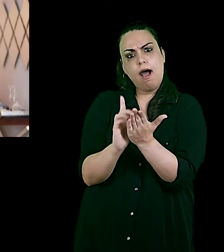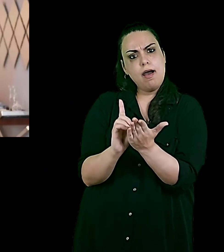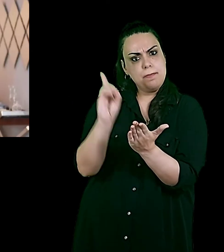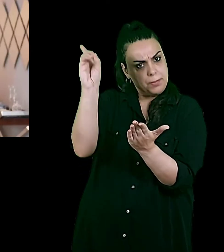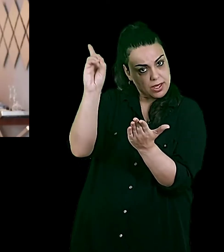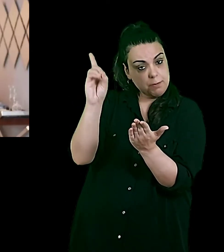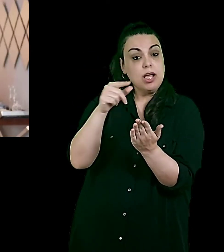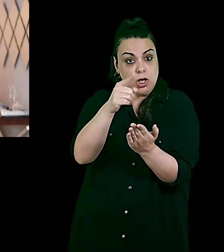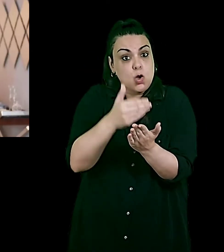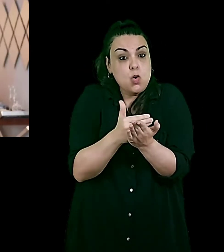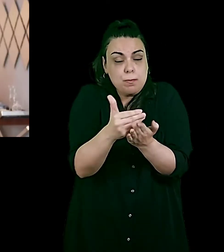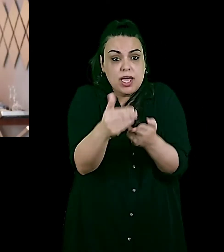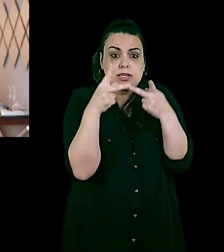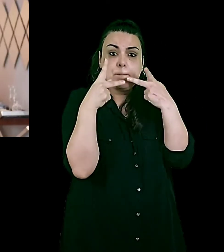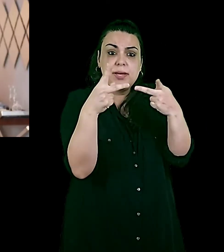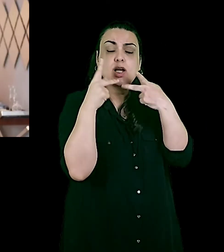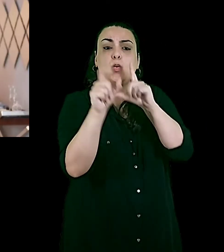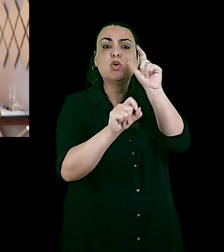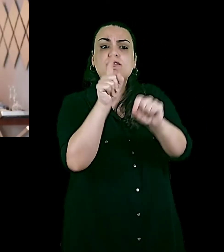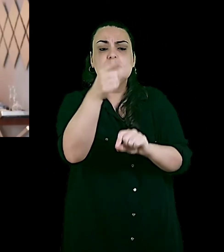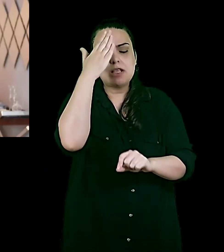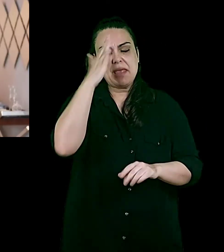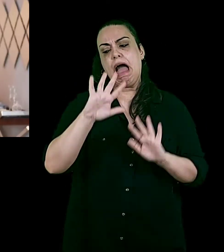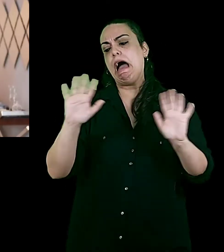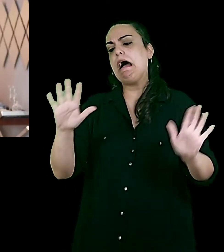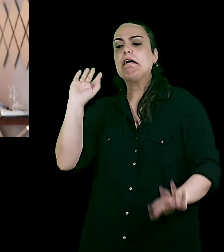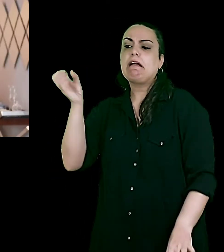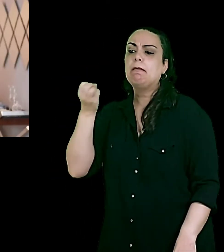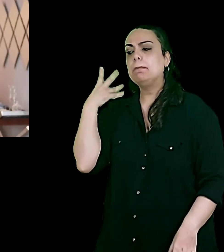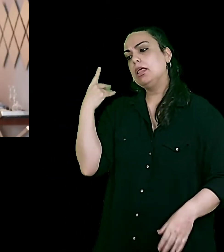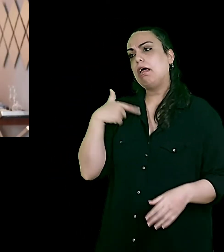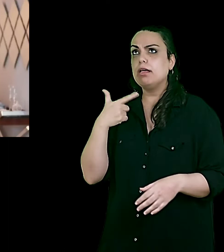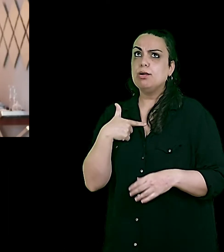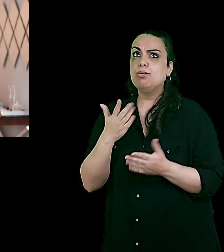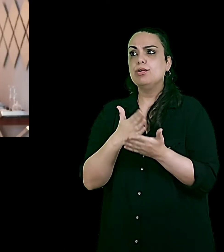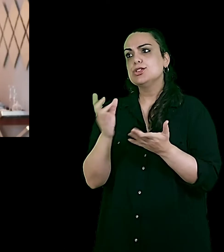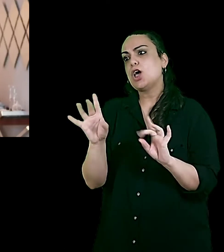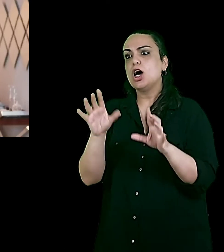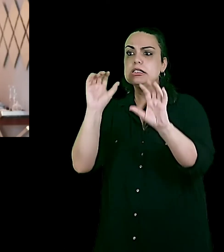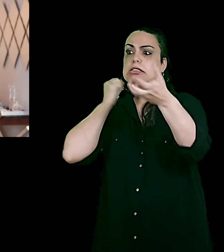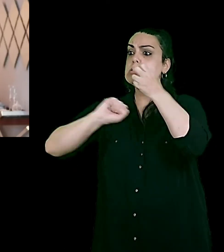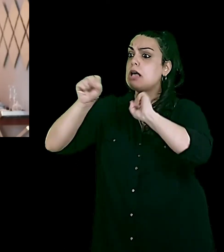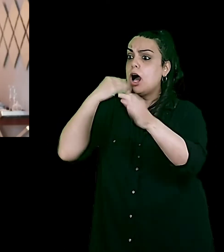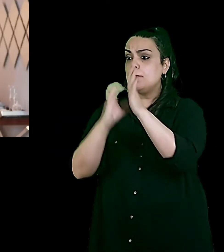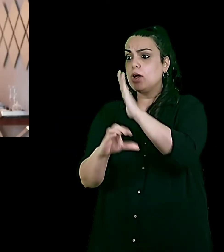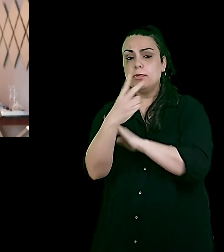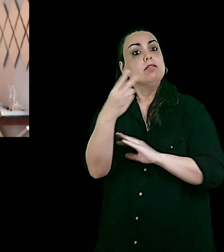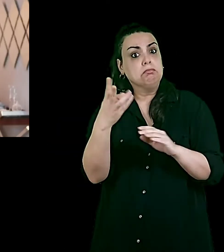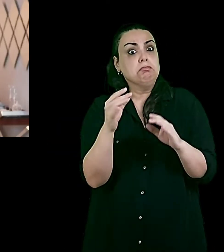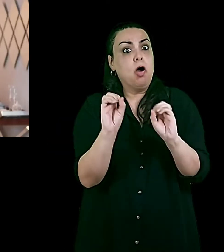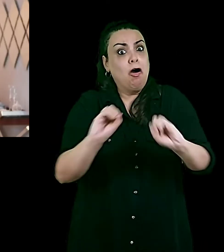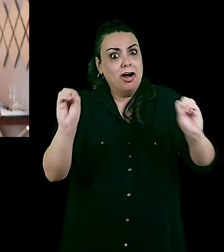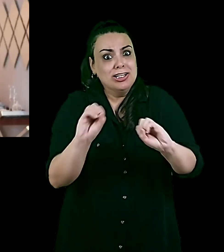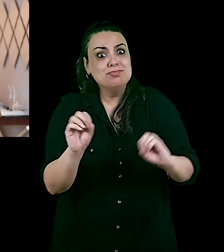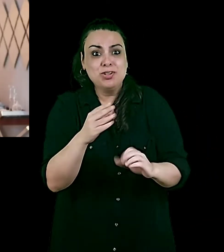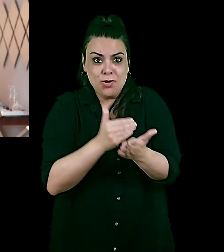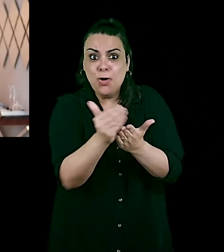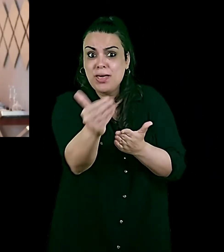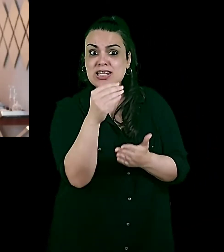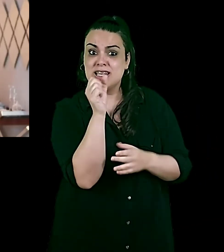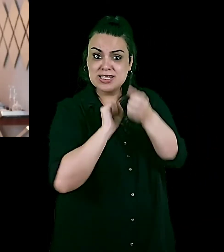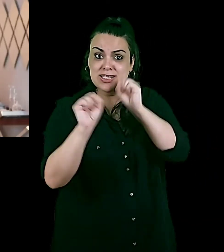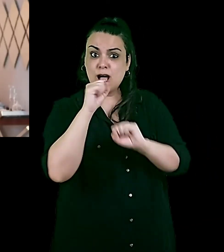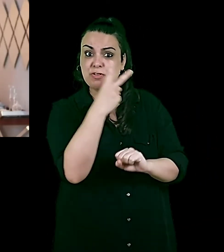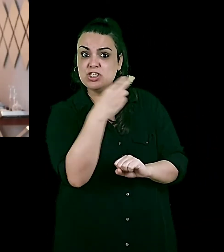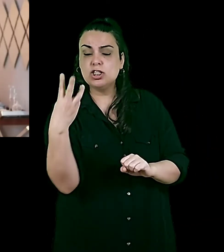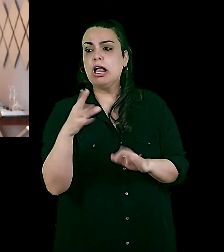comece pregando aquilo que você sabe. Ah, Camila, eu só comecei aqui com o Salmo 23, então ministre o Salmo 23. Ah,